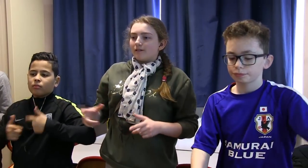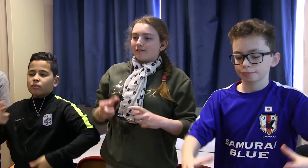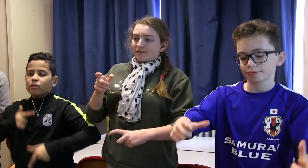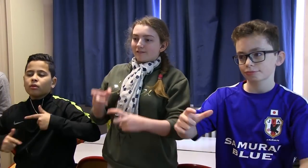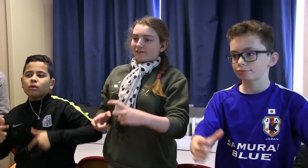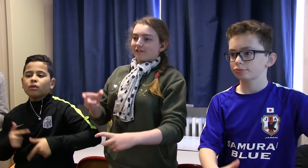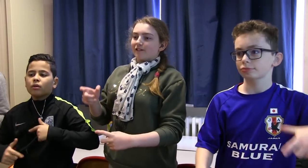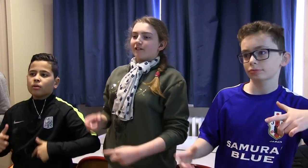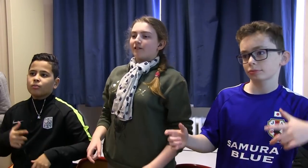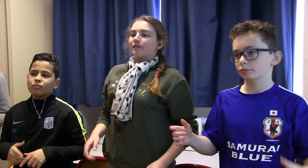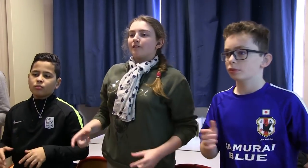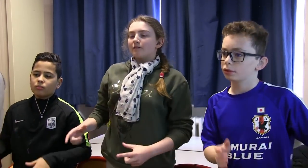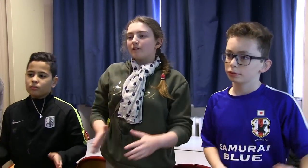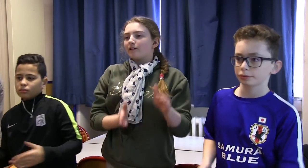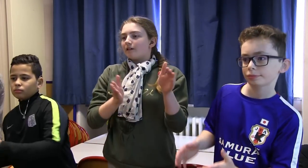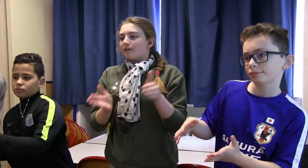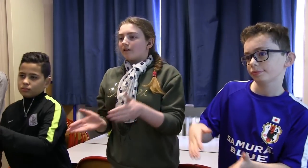par Pascale, qui est malentendante et qui apprend la langue des signes.